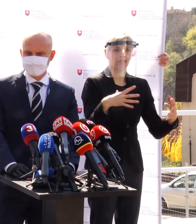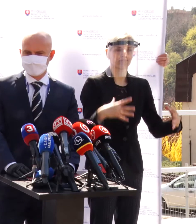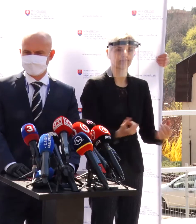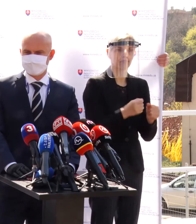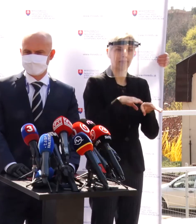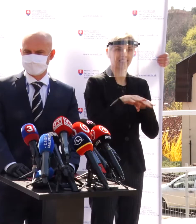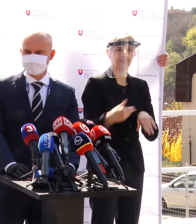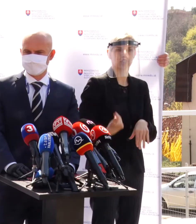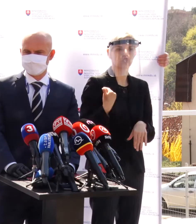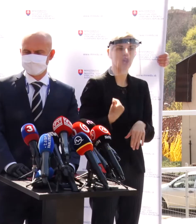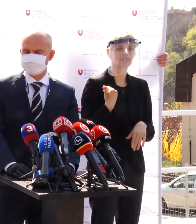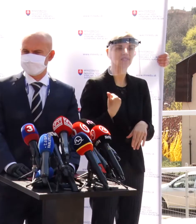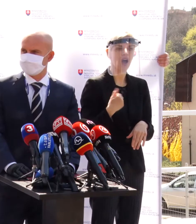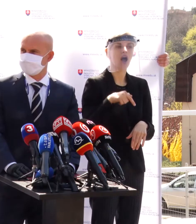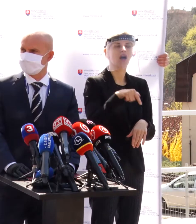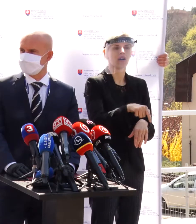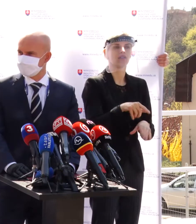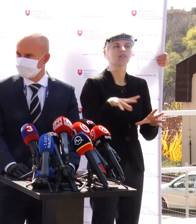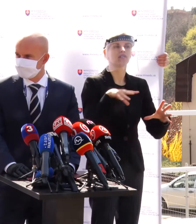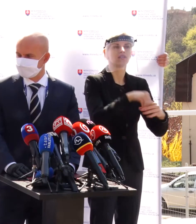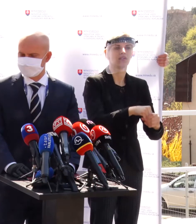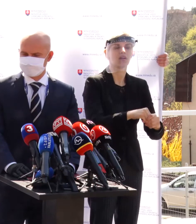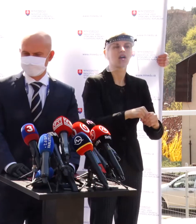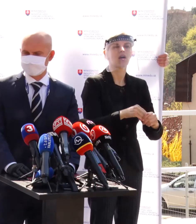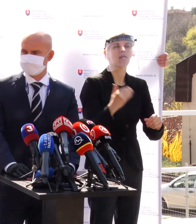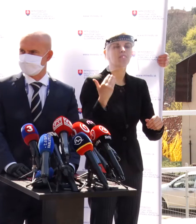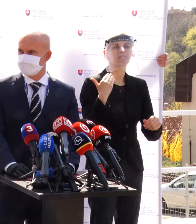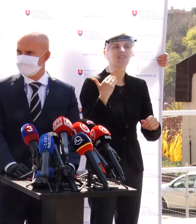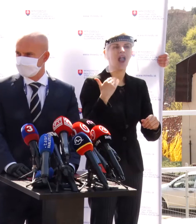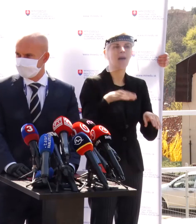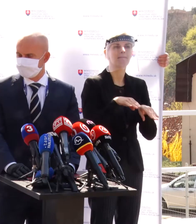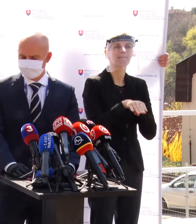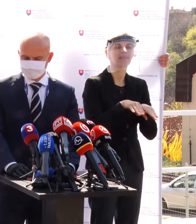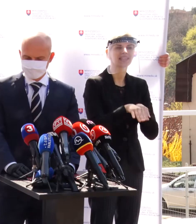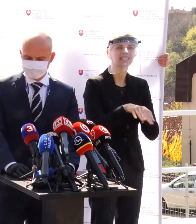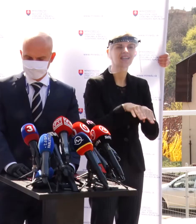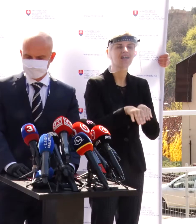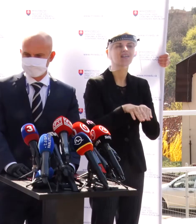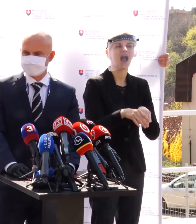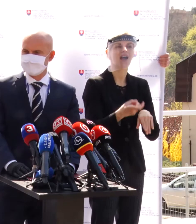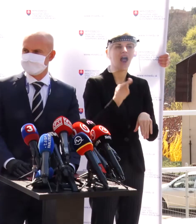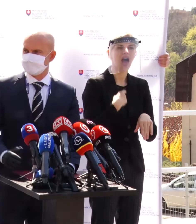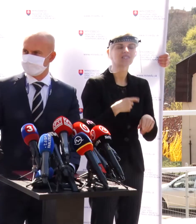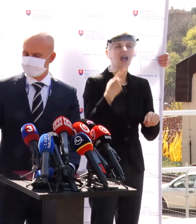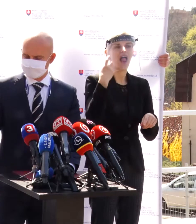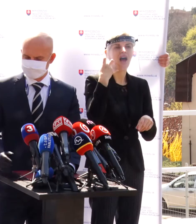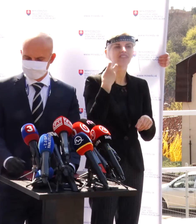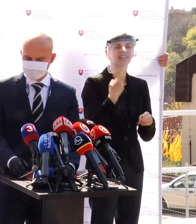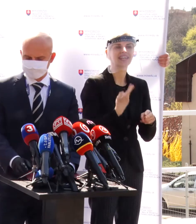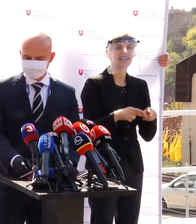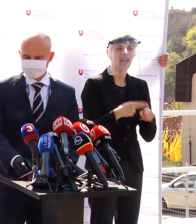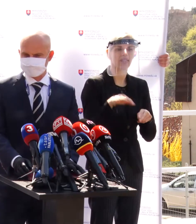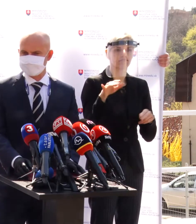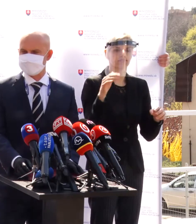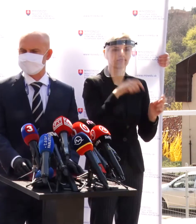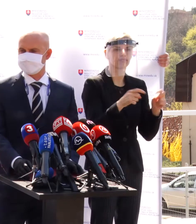školstva, ktorou súčasťou je aj pani exministerka, pani Kalavská, pán hlavný hygienik, pán Mikás, samozrejme ľudia z